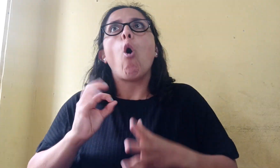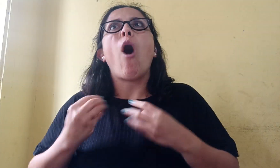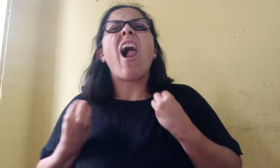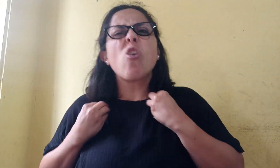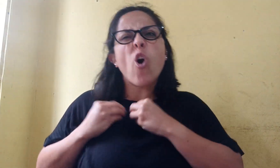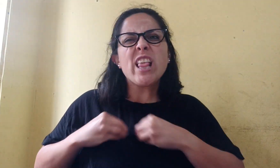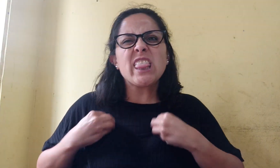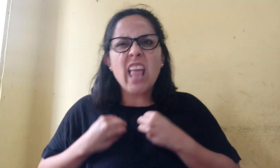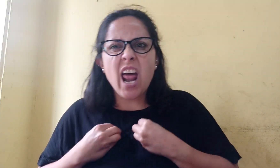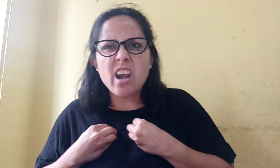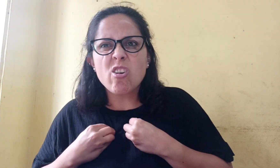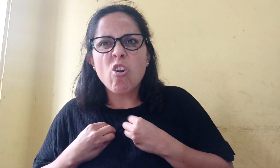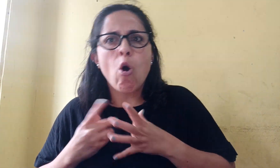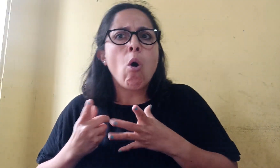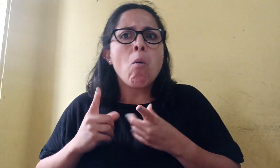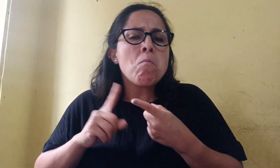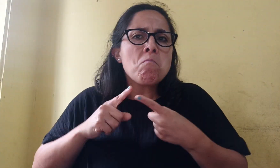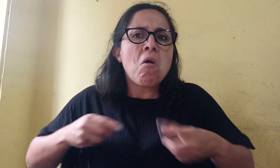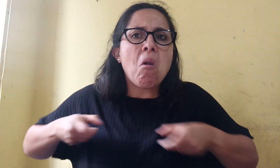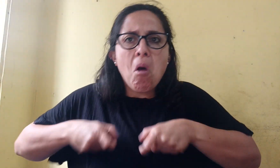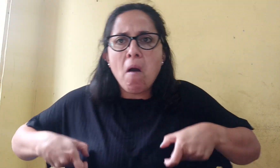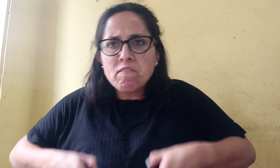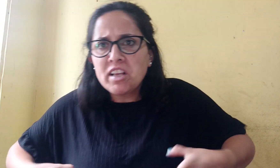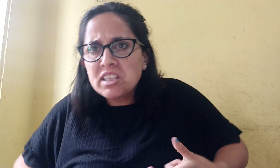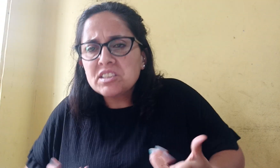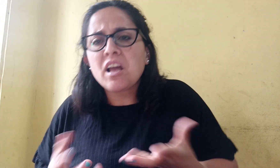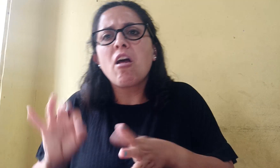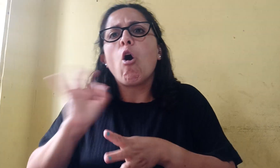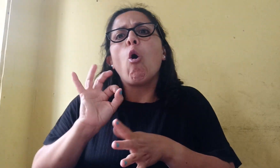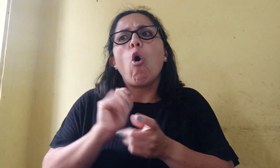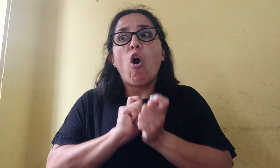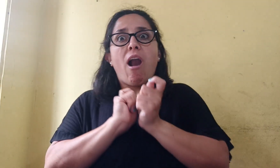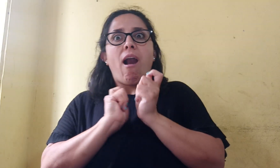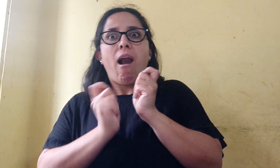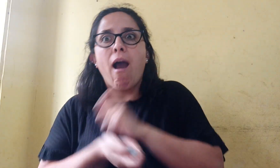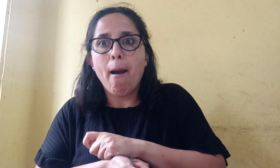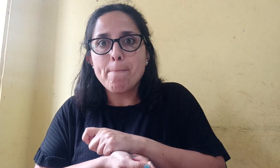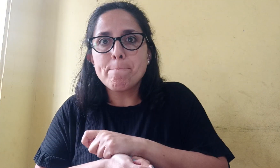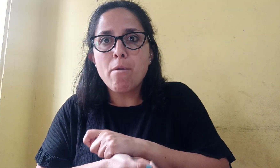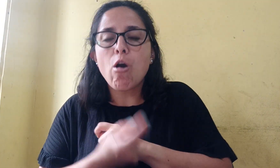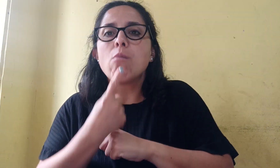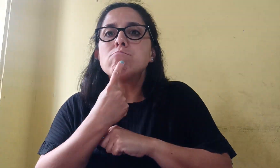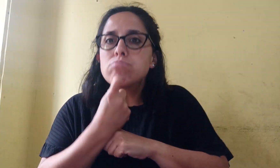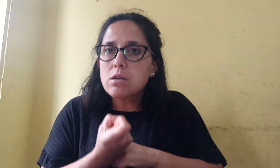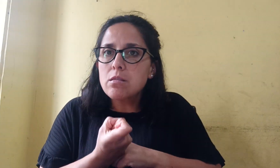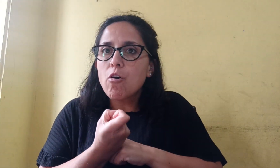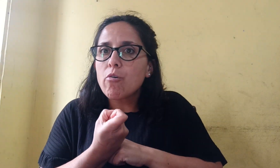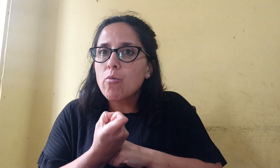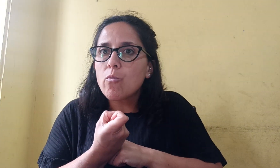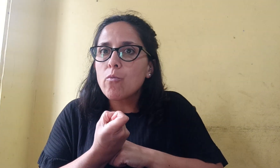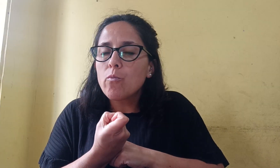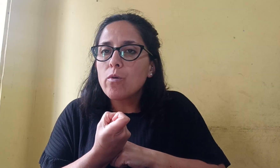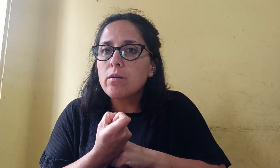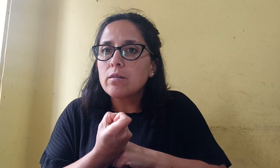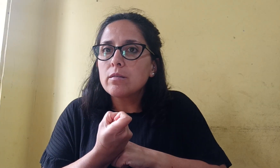estímulo de las vísceras, ¿sí? Algún cambio que se detecte, y eso va a ir por una vía que se